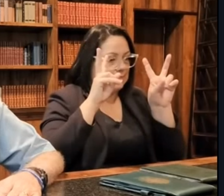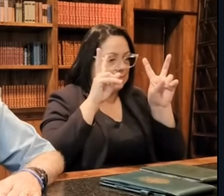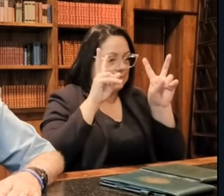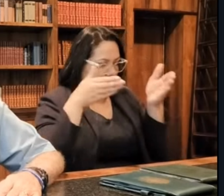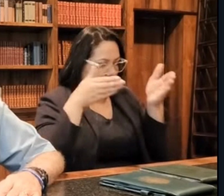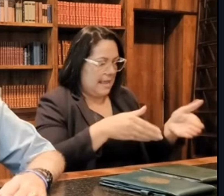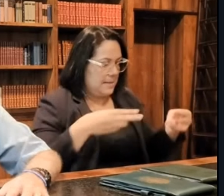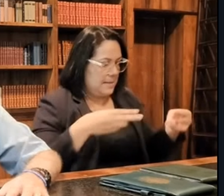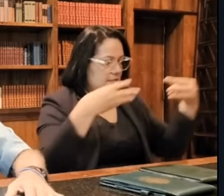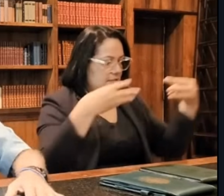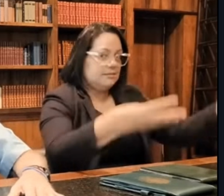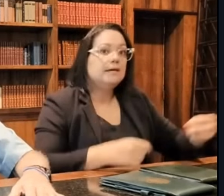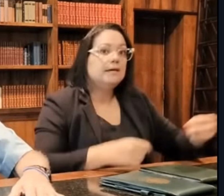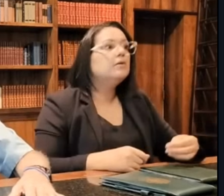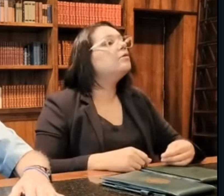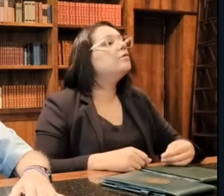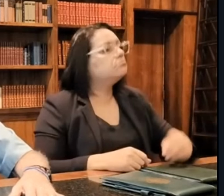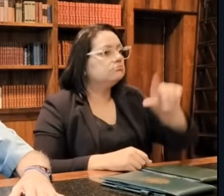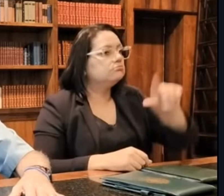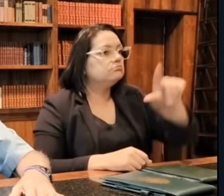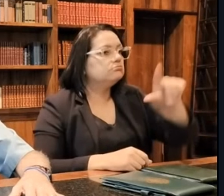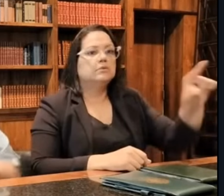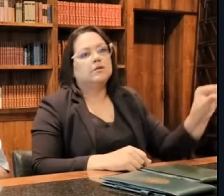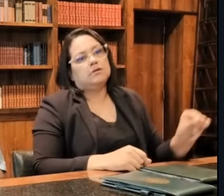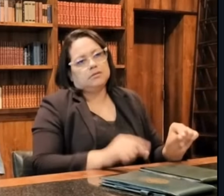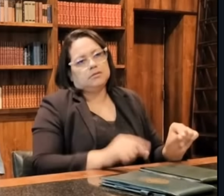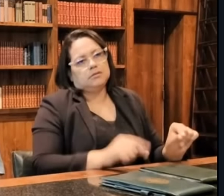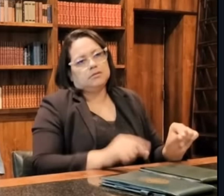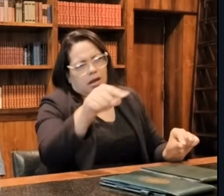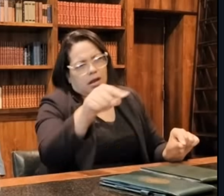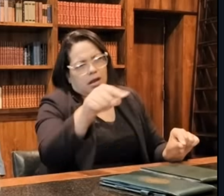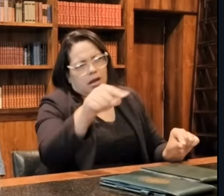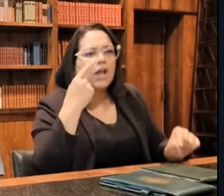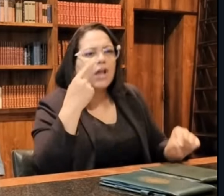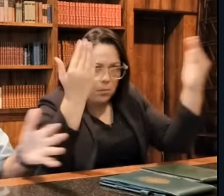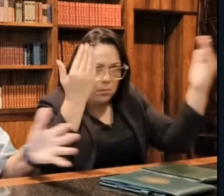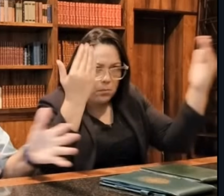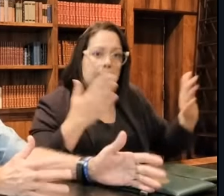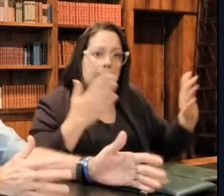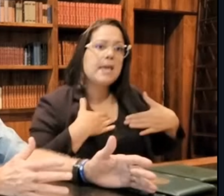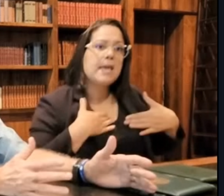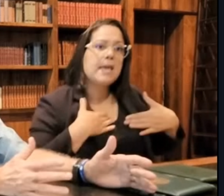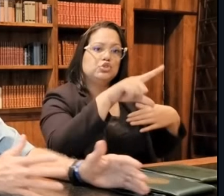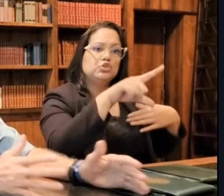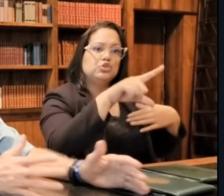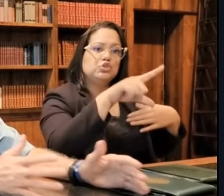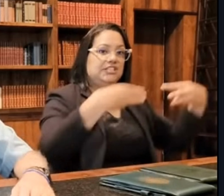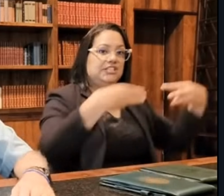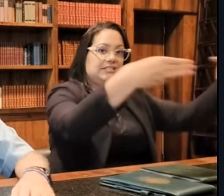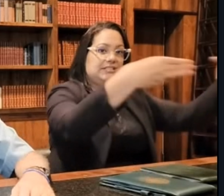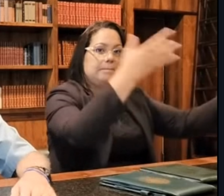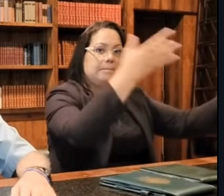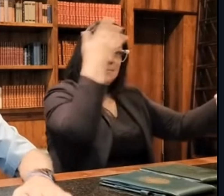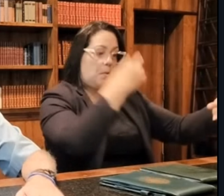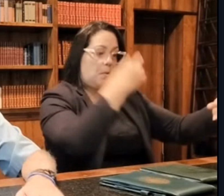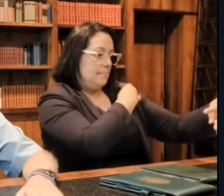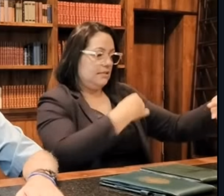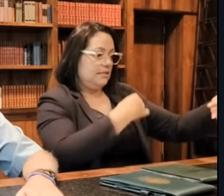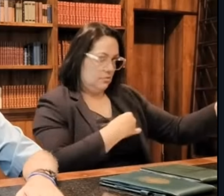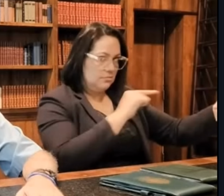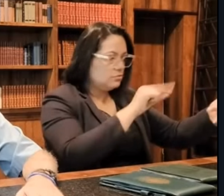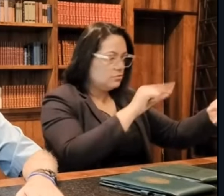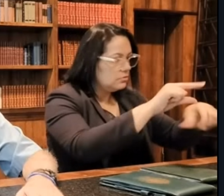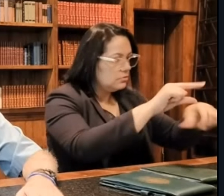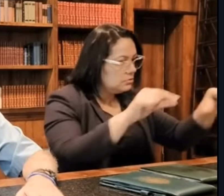E agora eu quero deixar também mais um recado que muitos foram eleitos, de direita. O Bolsonaro era um e